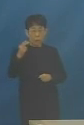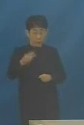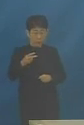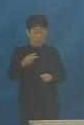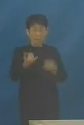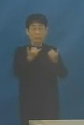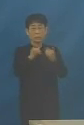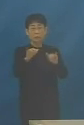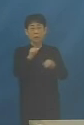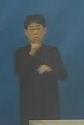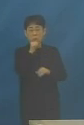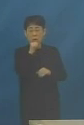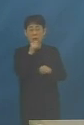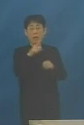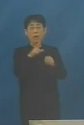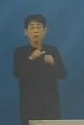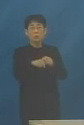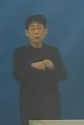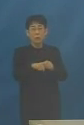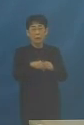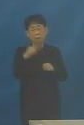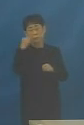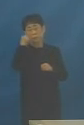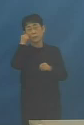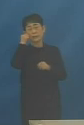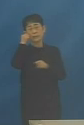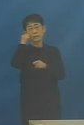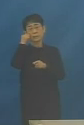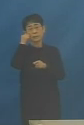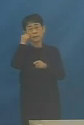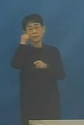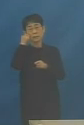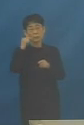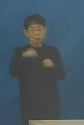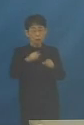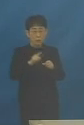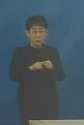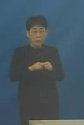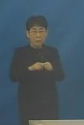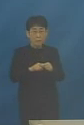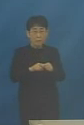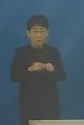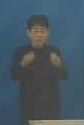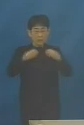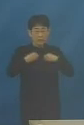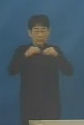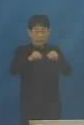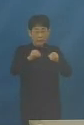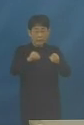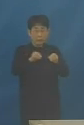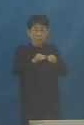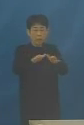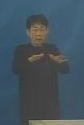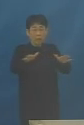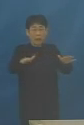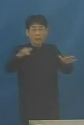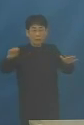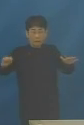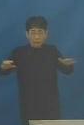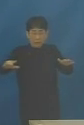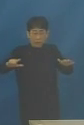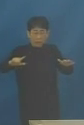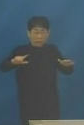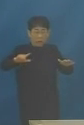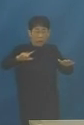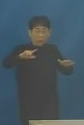ませんとできなくなってしまうこれがあの幹線がどんどんとあのノーズに広がってしまってさっきの山が上に上がり